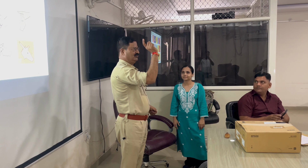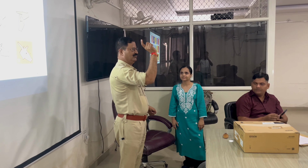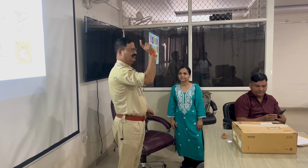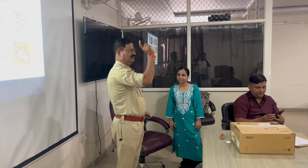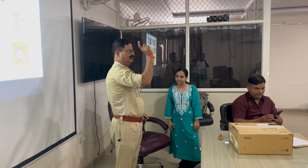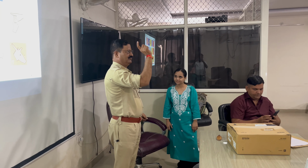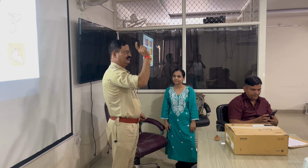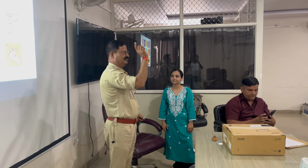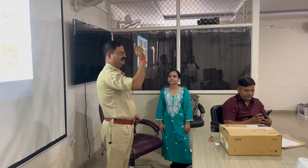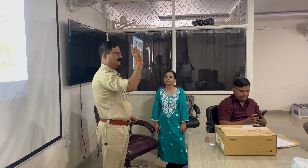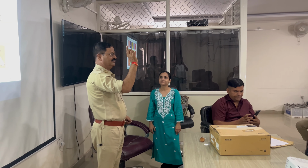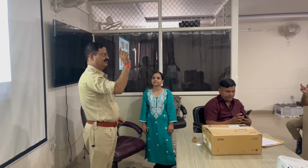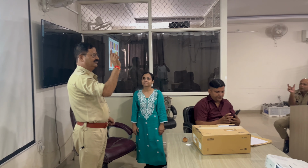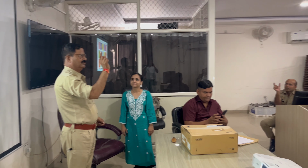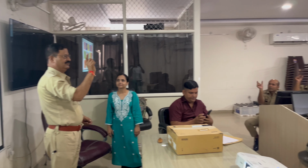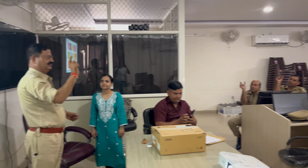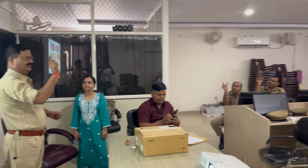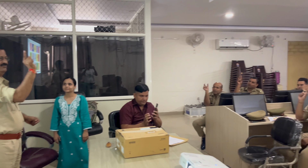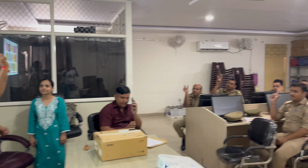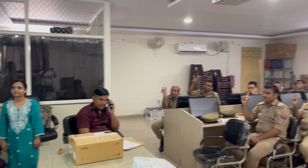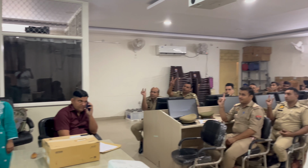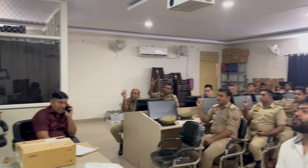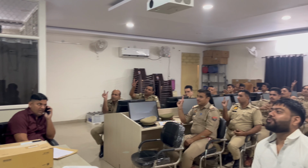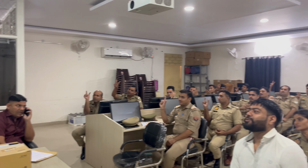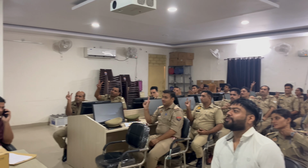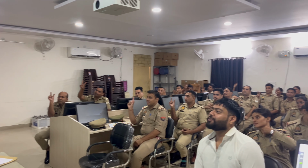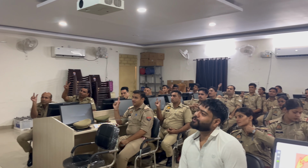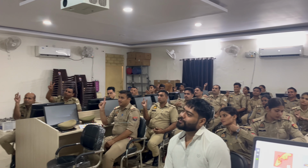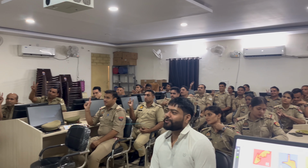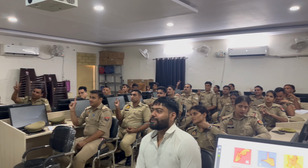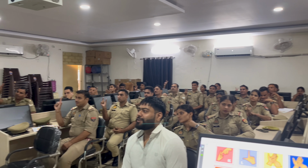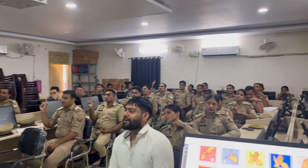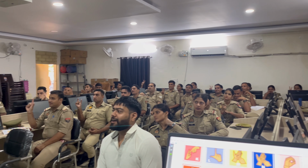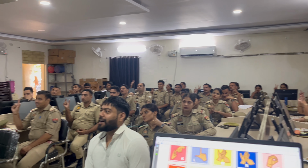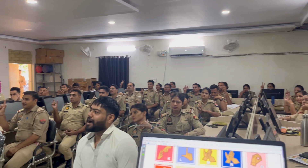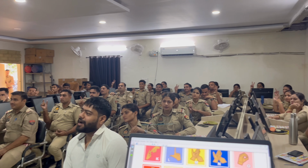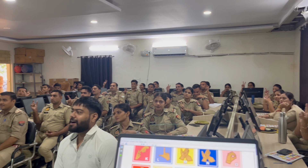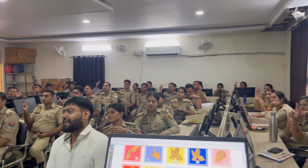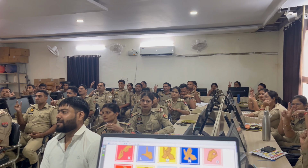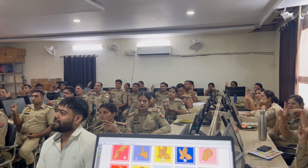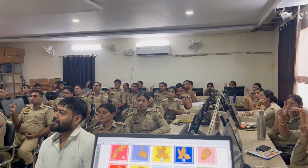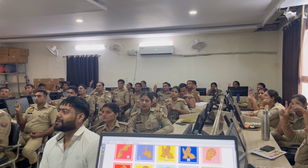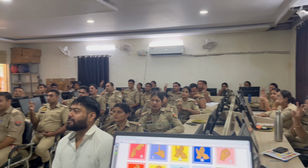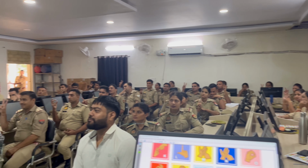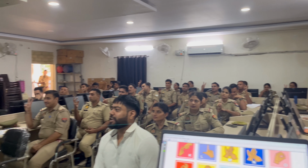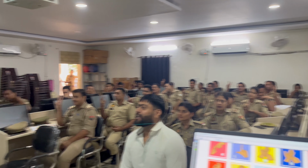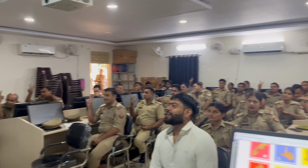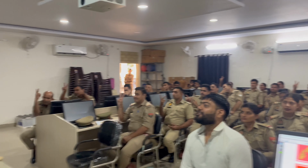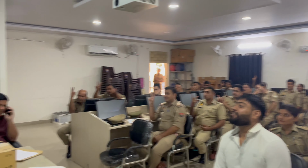यू यू यू। हाँ, वी वी